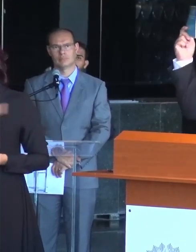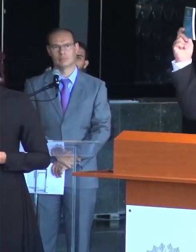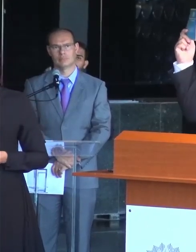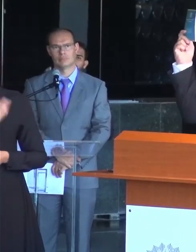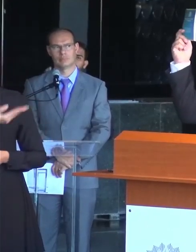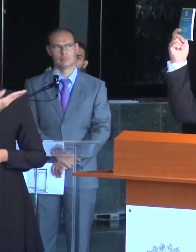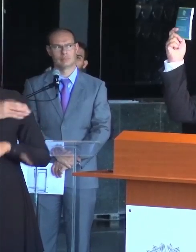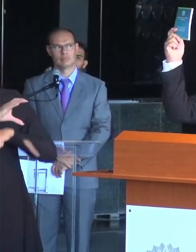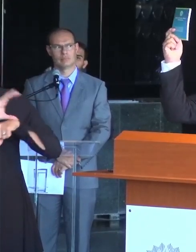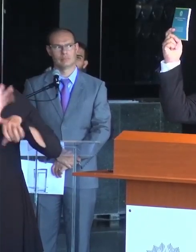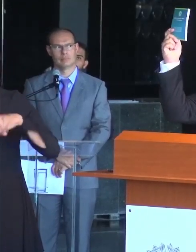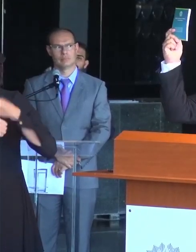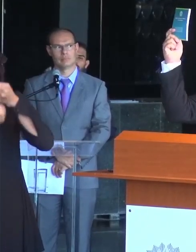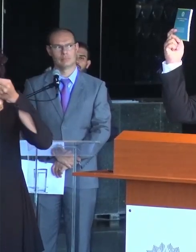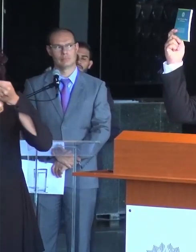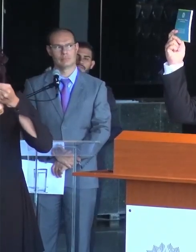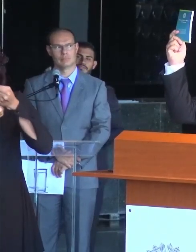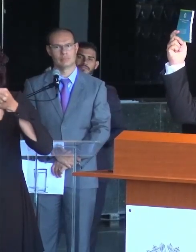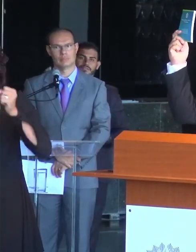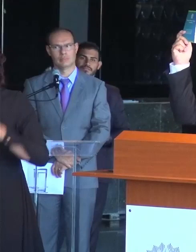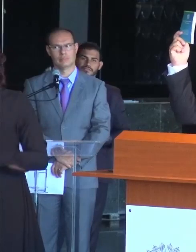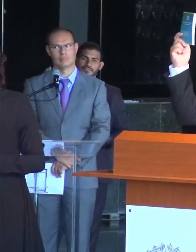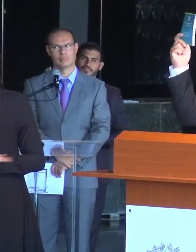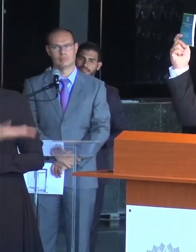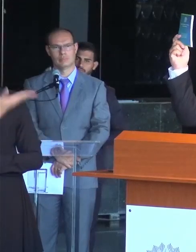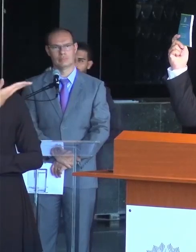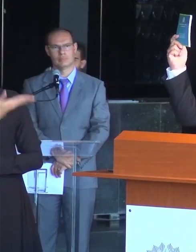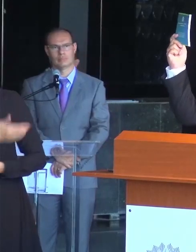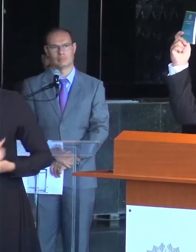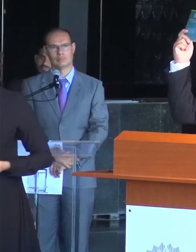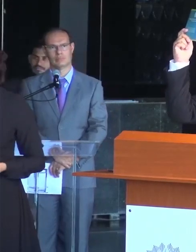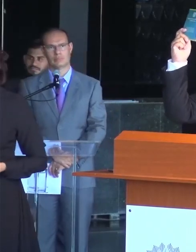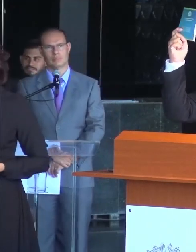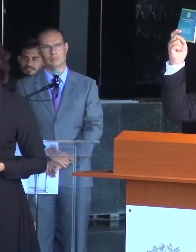o Código de Defesa do Consumidor.